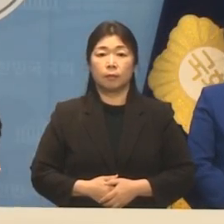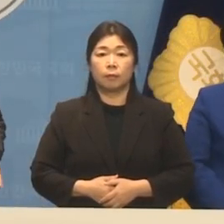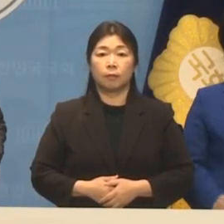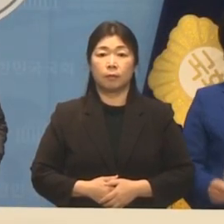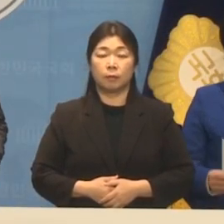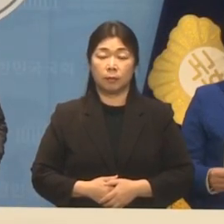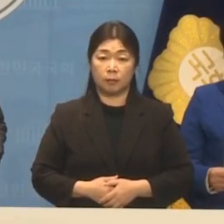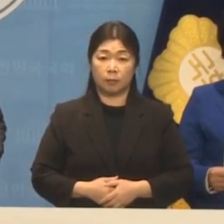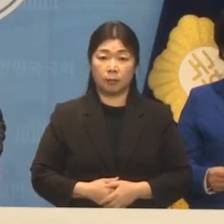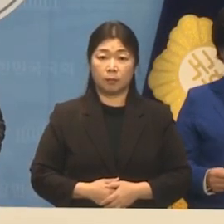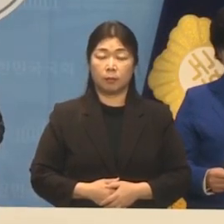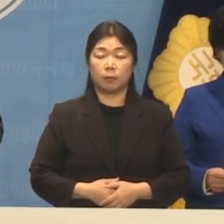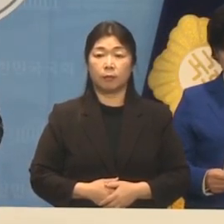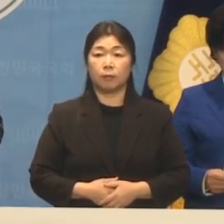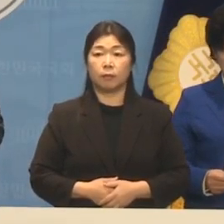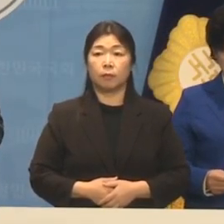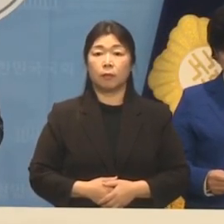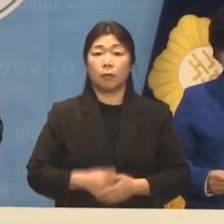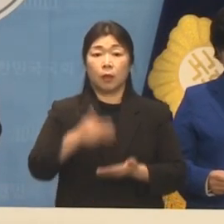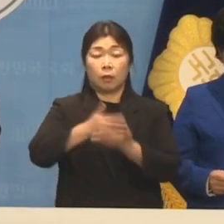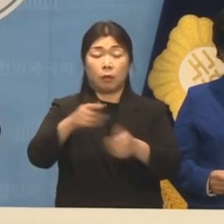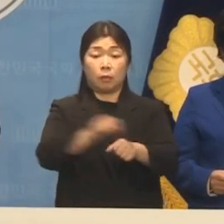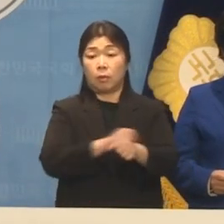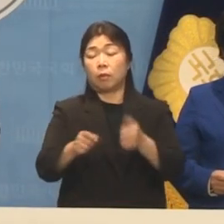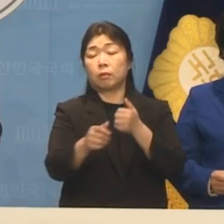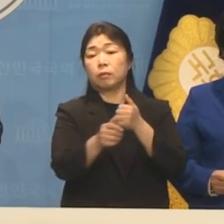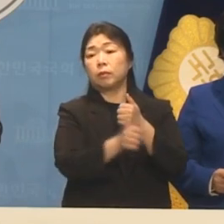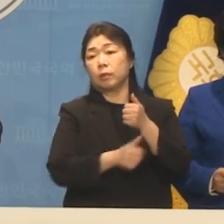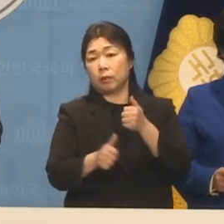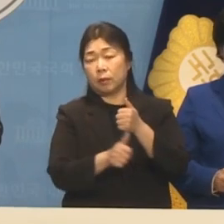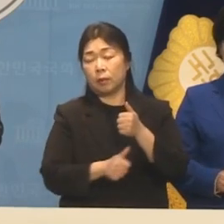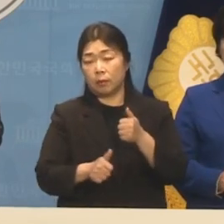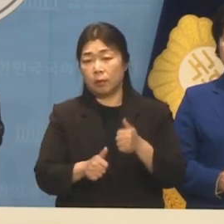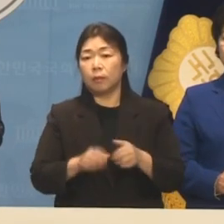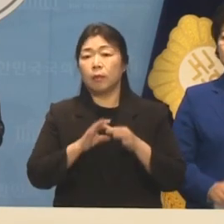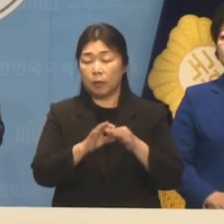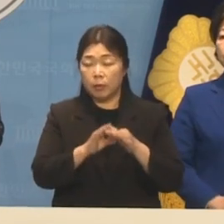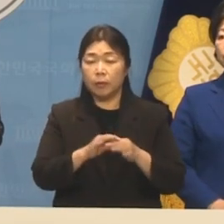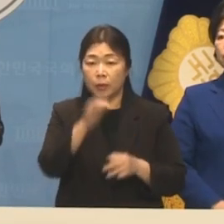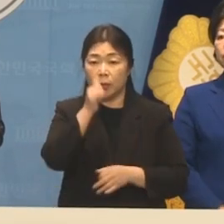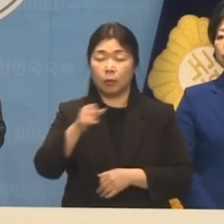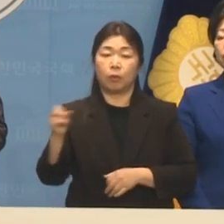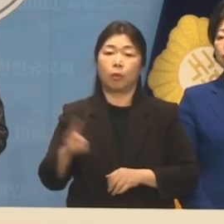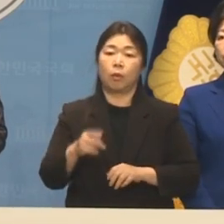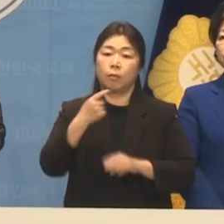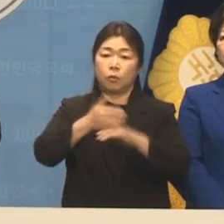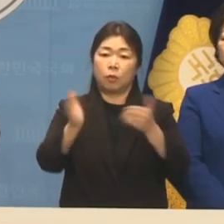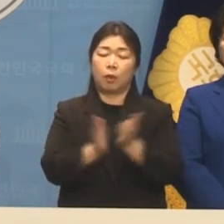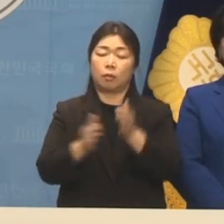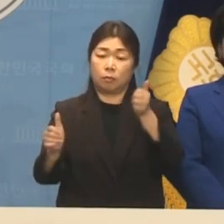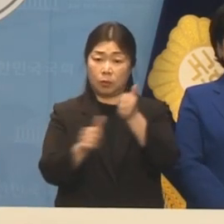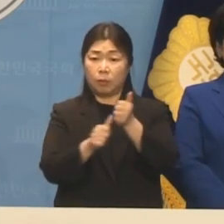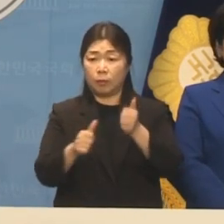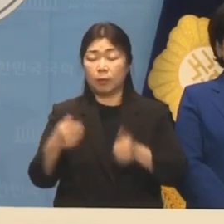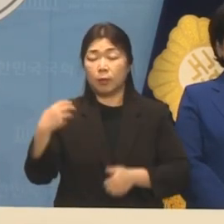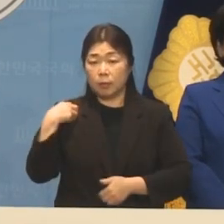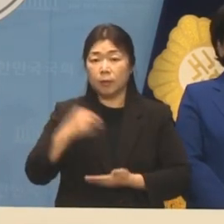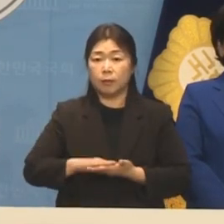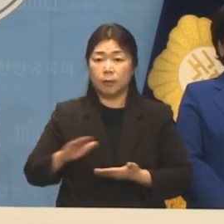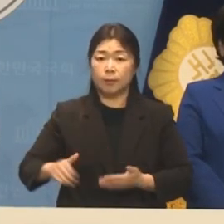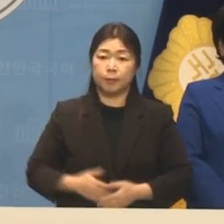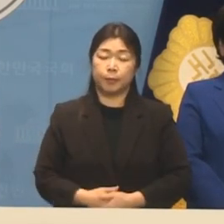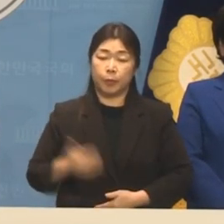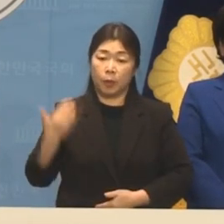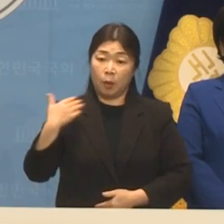예, 이태원 특위에 소속돼 있고요. 원내 수석을 맡고 있습니다.